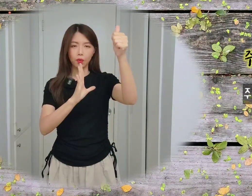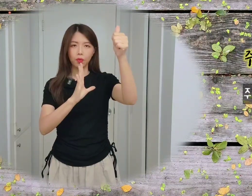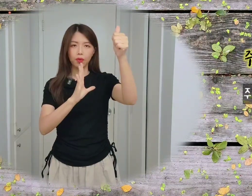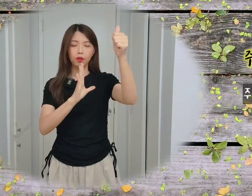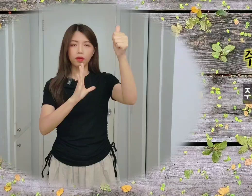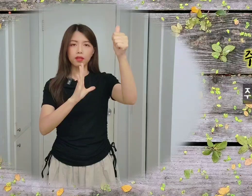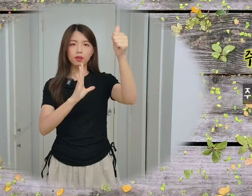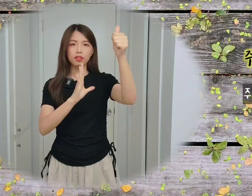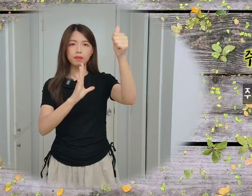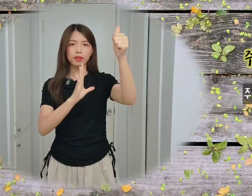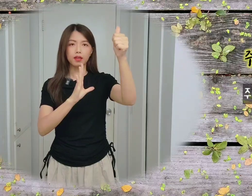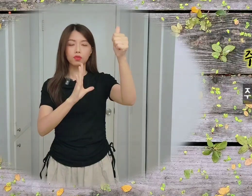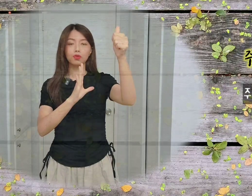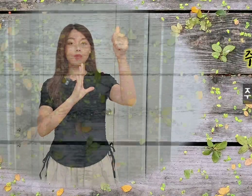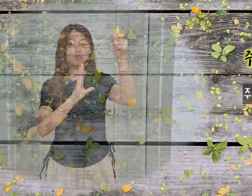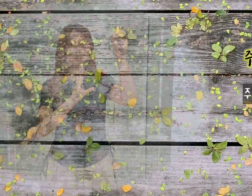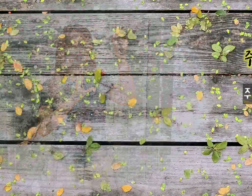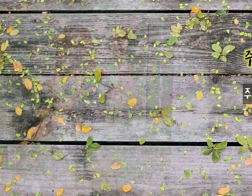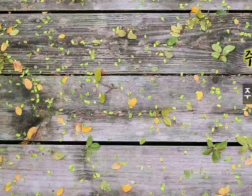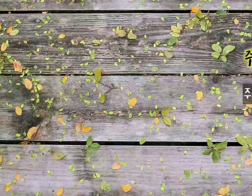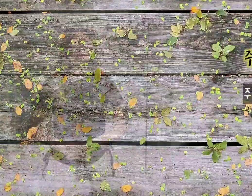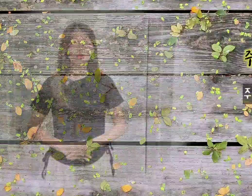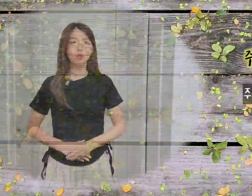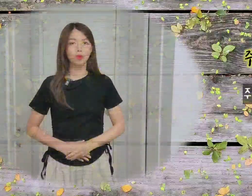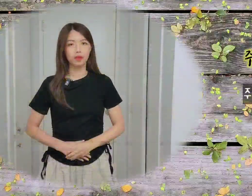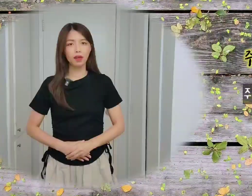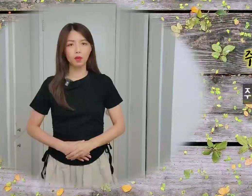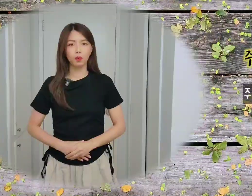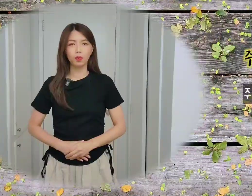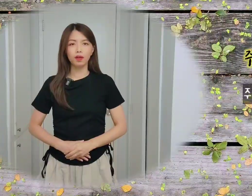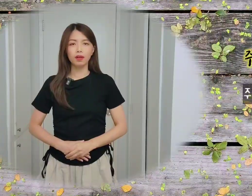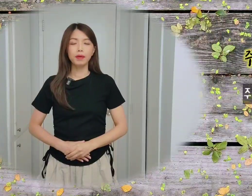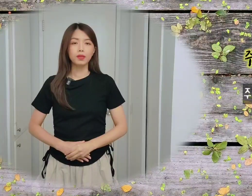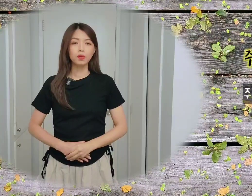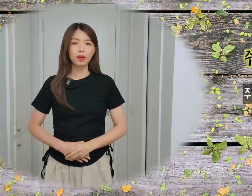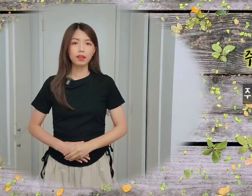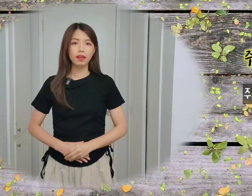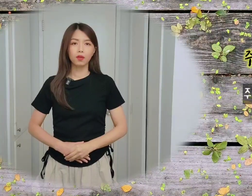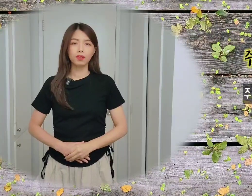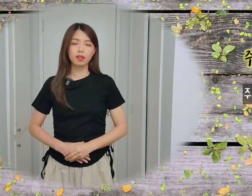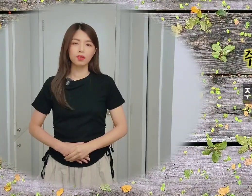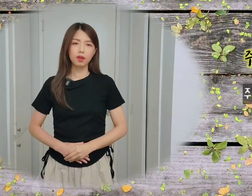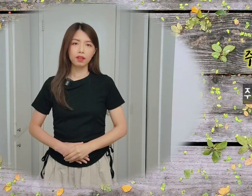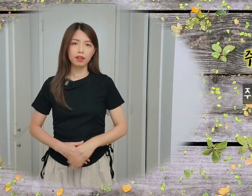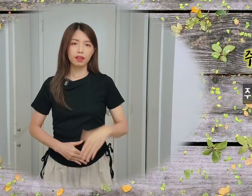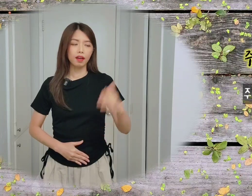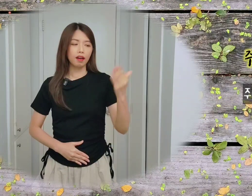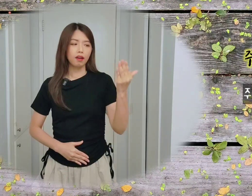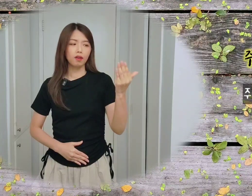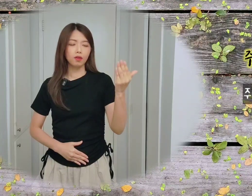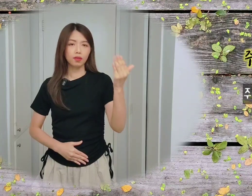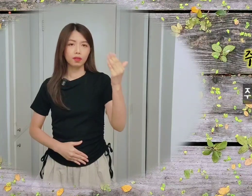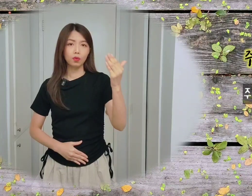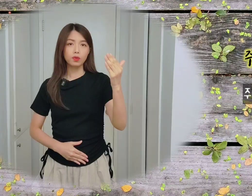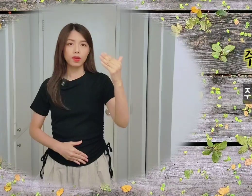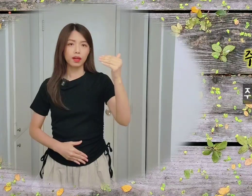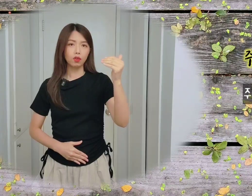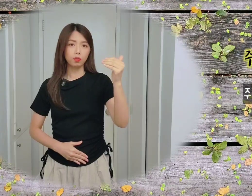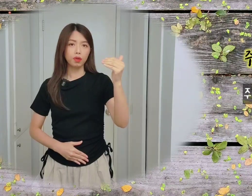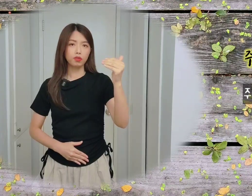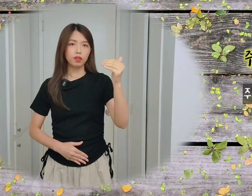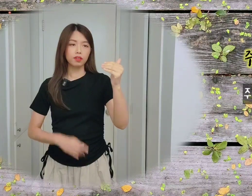주님만으로 이렇게 해석을 했습니다. 주 한 분만으로 만족 못했고, 만족하다 이런 뜻의 수어는